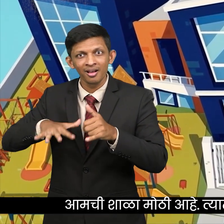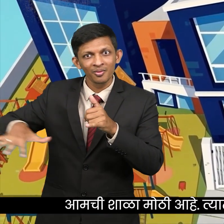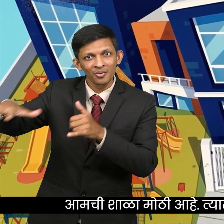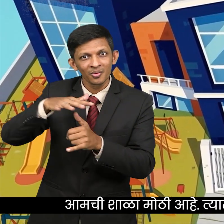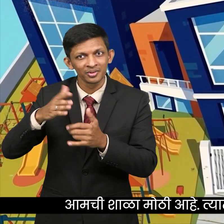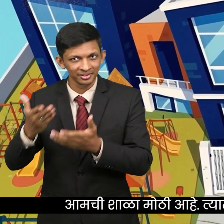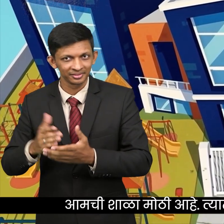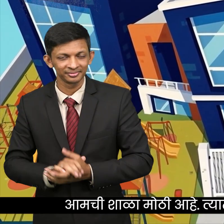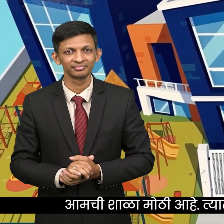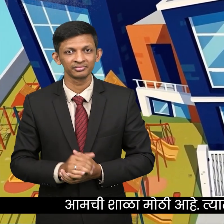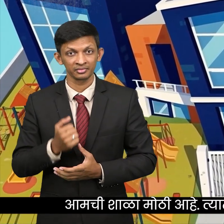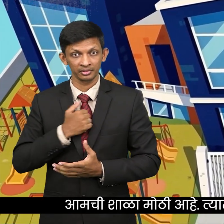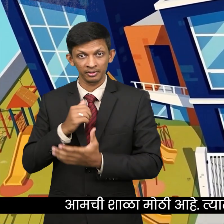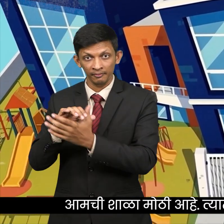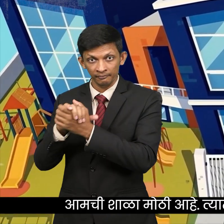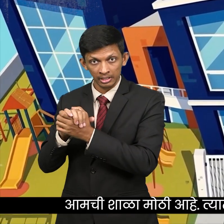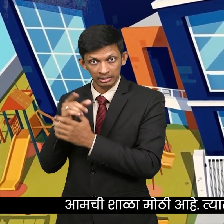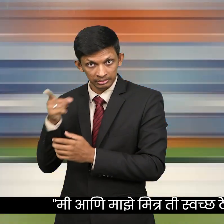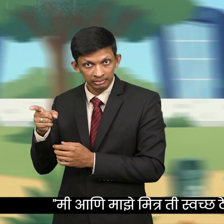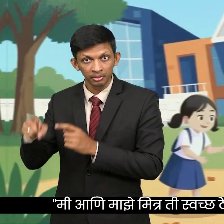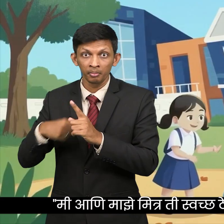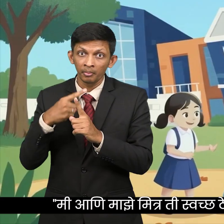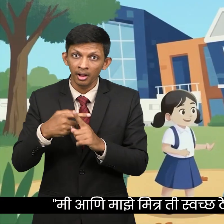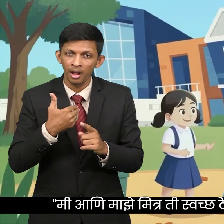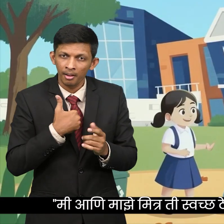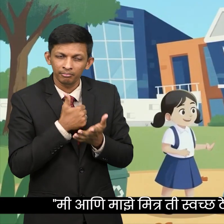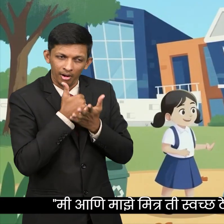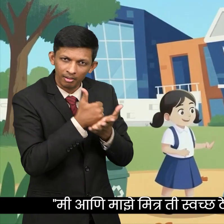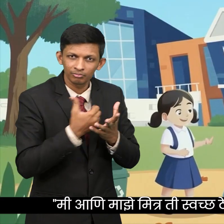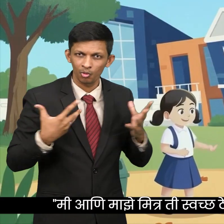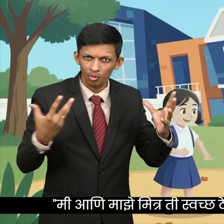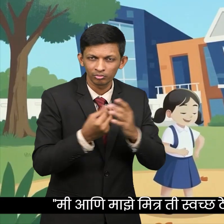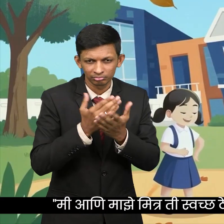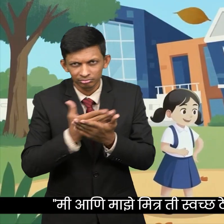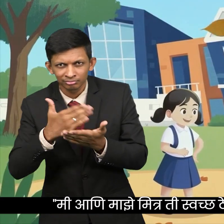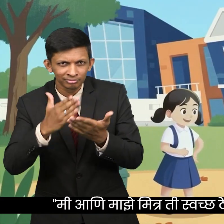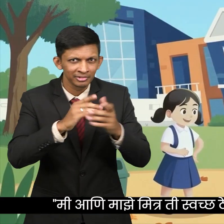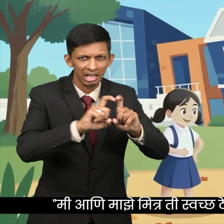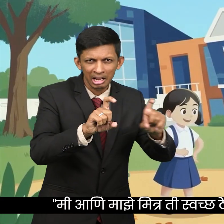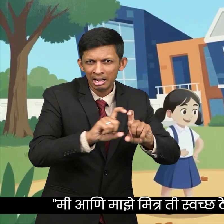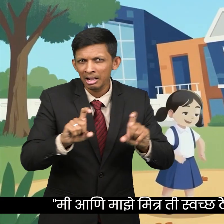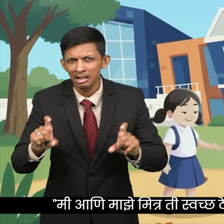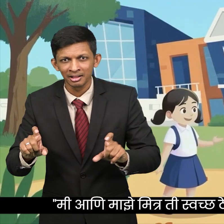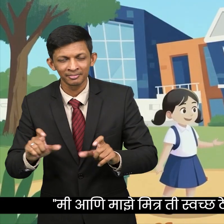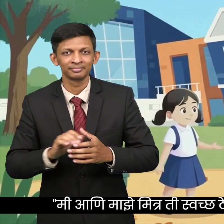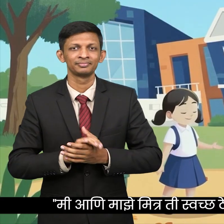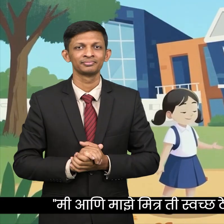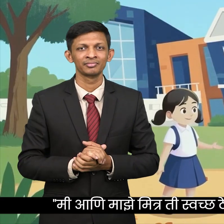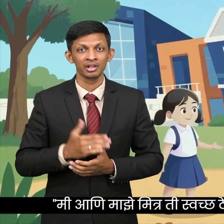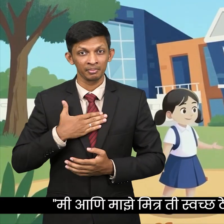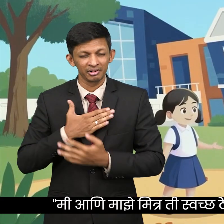एक खेळाचे मैदान आहे. मी आणि माझे मित्र ती स्वच्छ ठेवण्यास